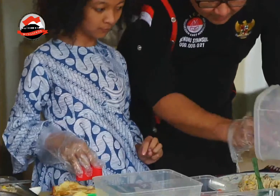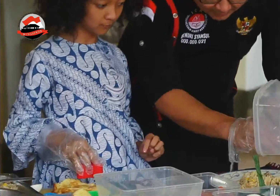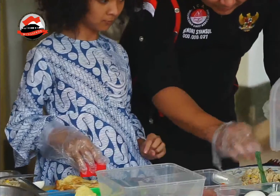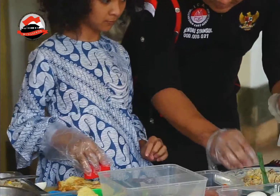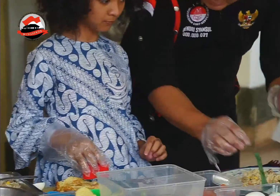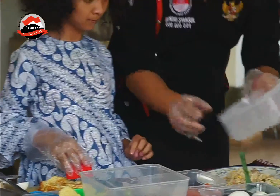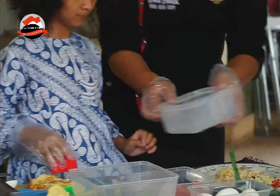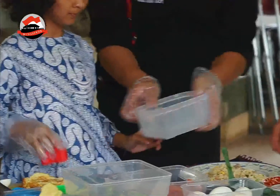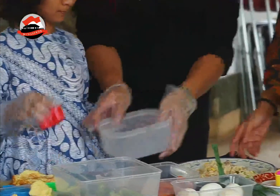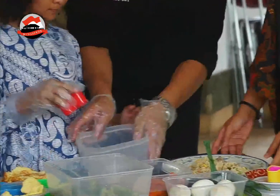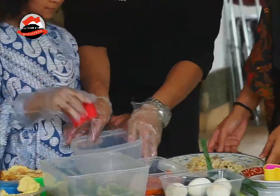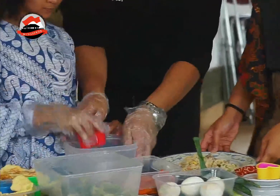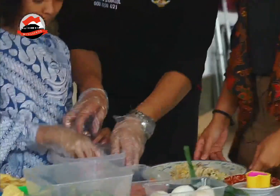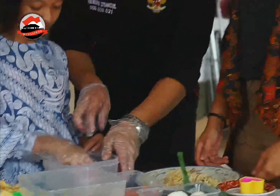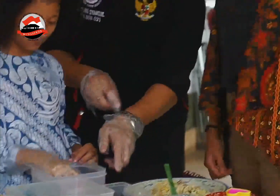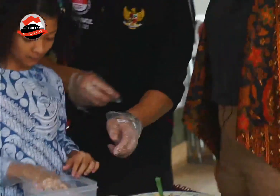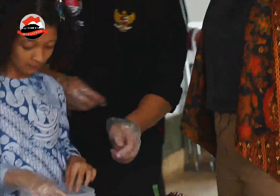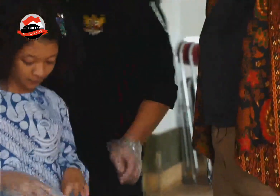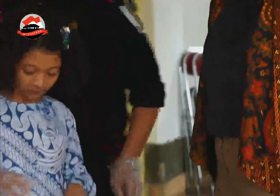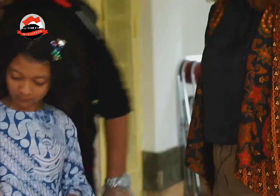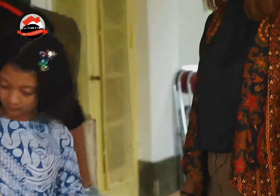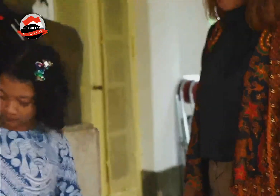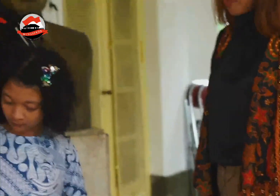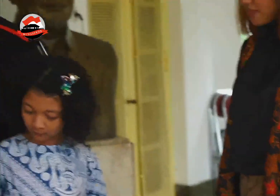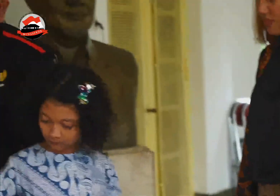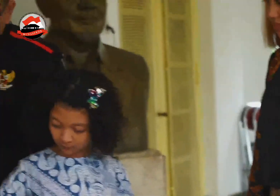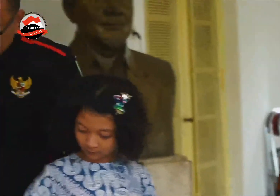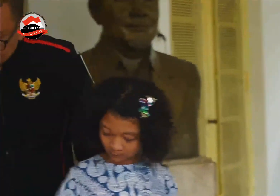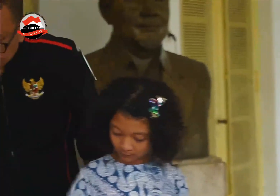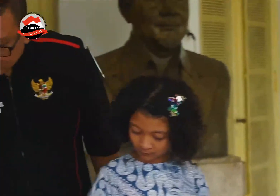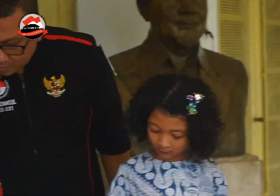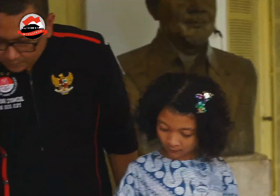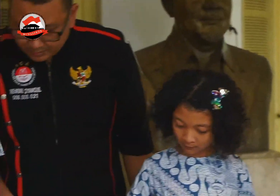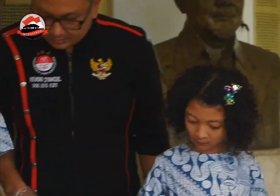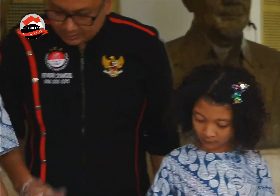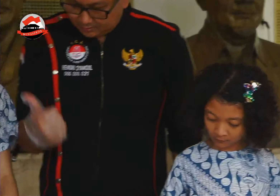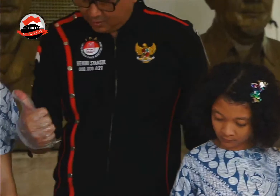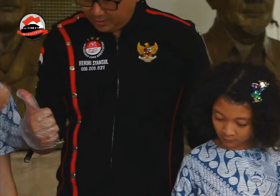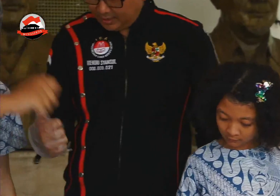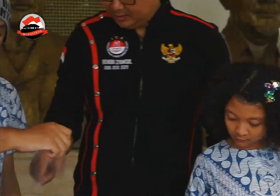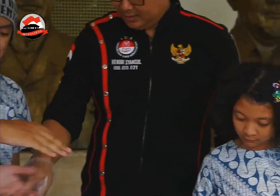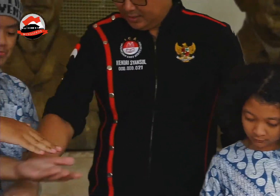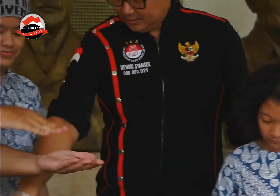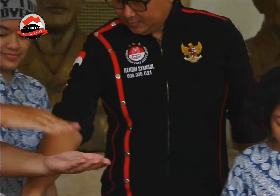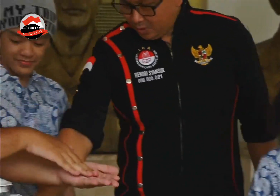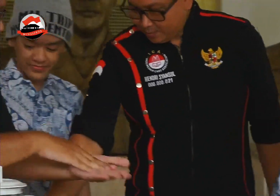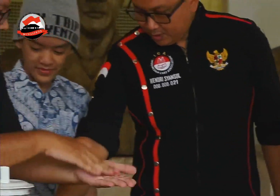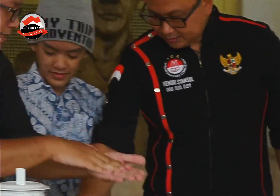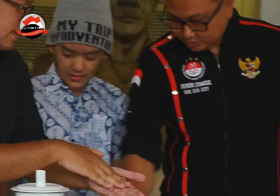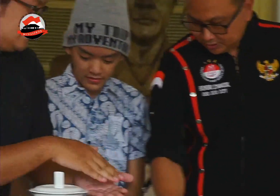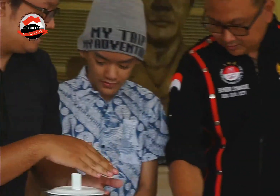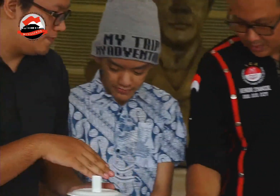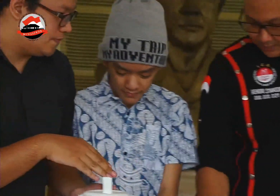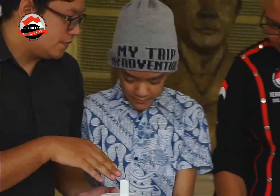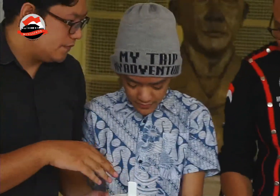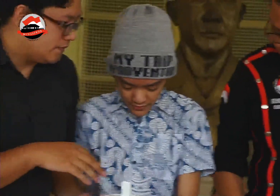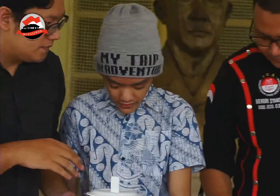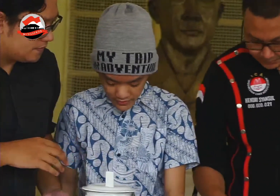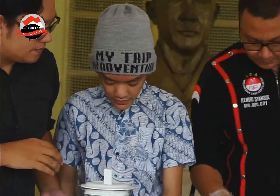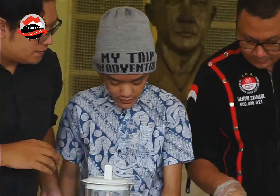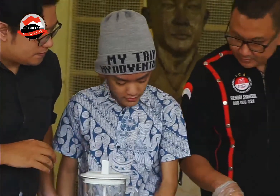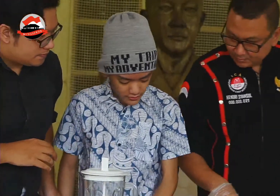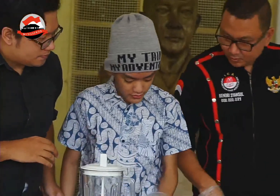makin Dinda banyak deh Kak Dinda makannya. Dipadetin sayang. Pinter. Oke, okay. Mau kamu kasih sosis berapa